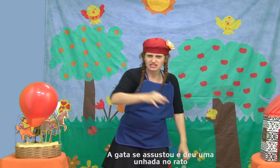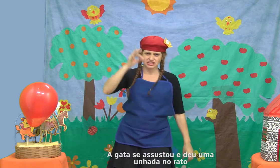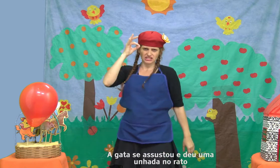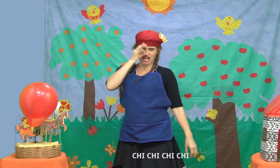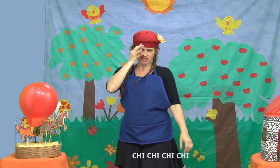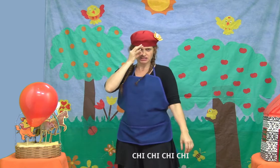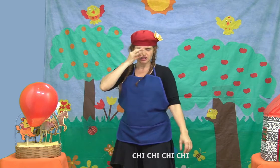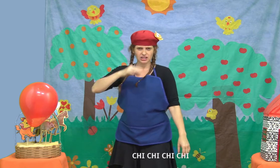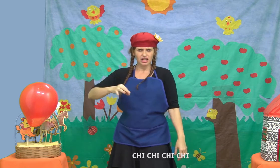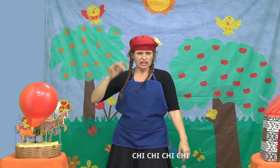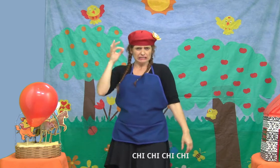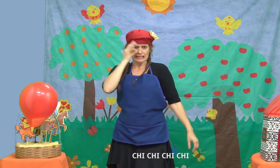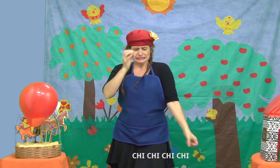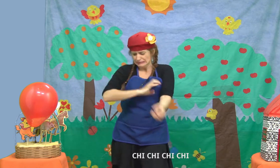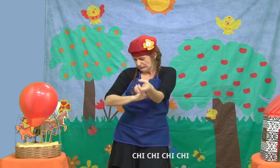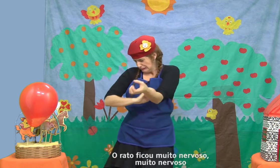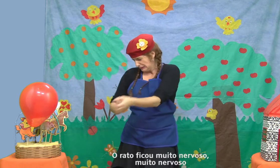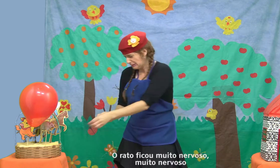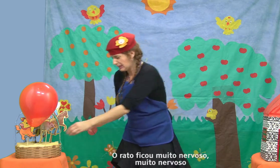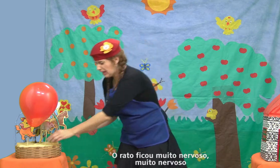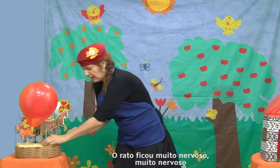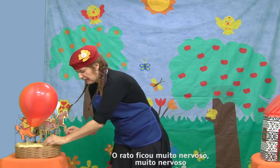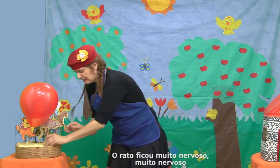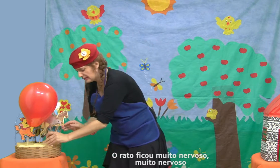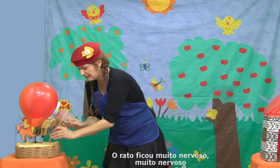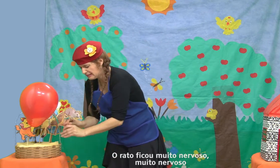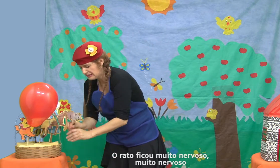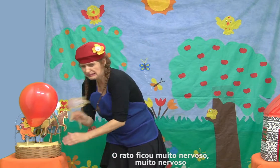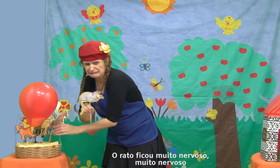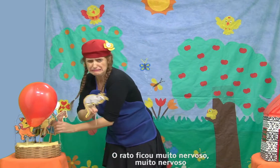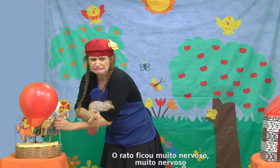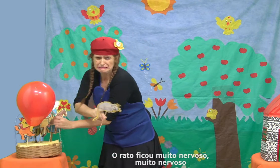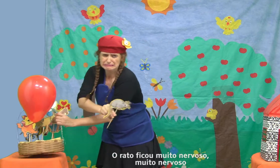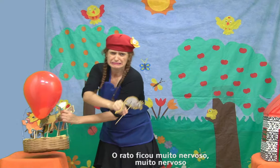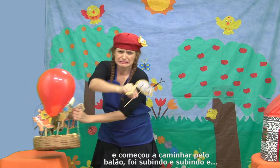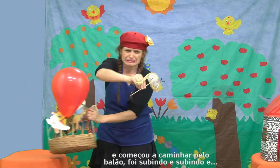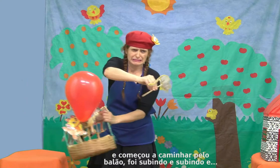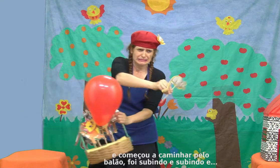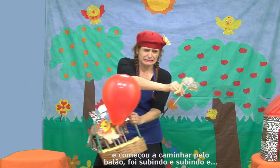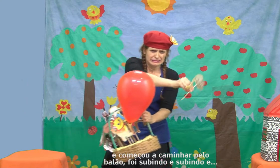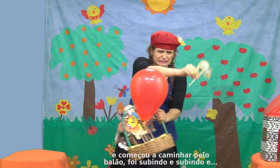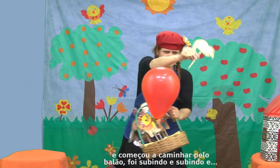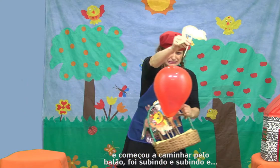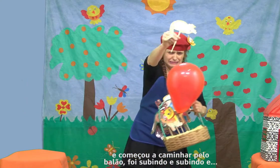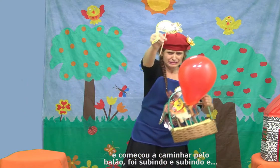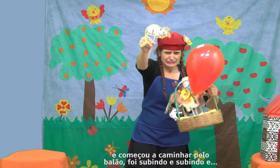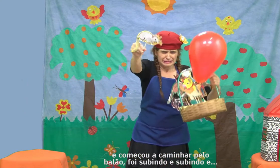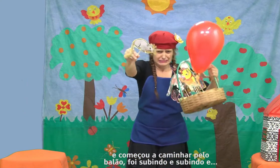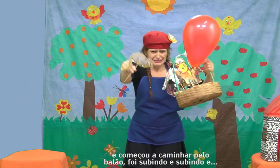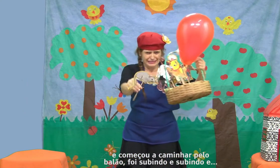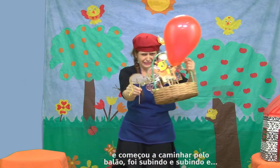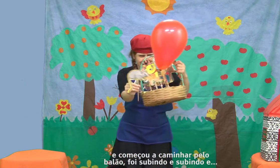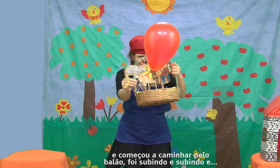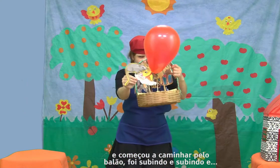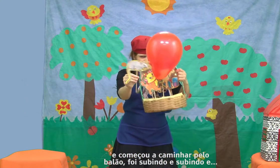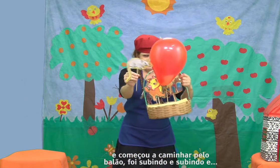rato o resto ficou muito nervoso muito nervoso e começou a caminhar e caminhar propaganda vem subindo subindo 2 mil e